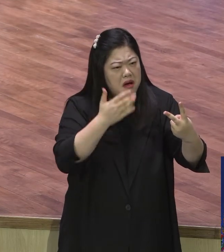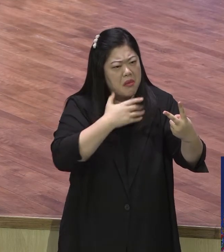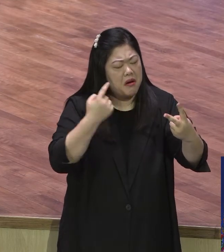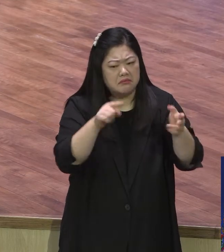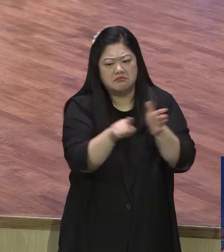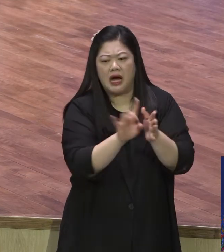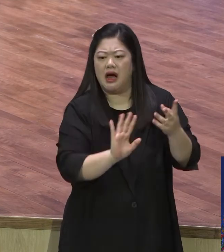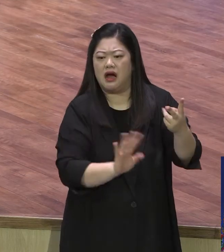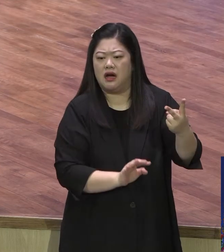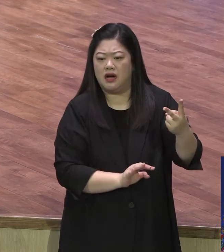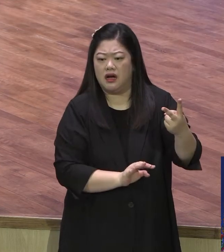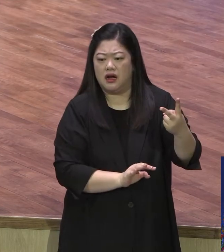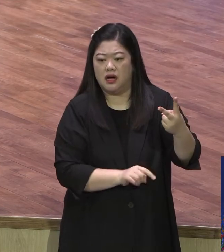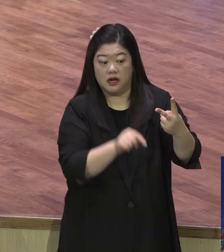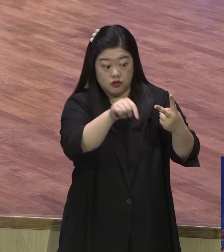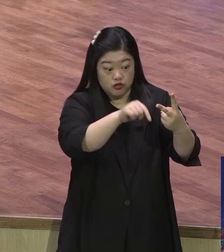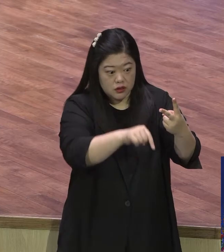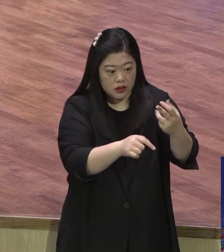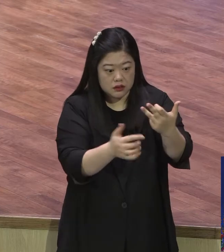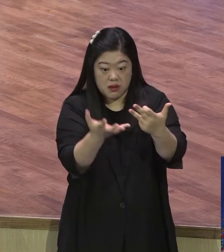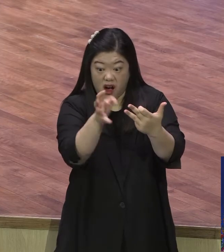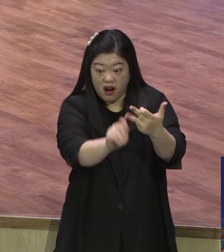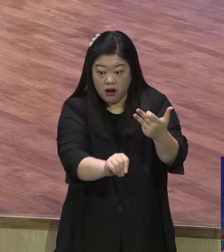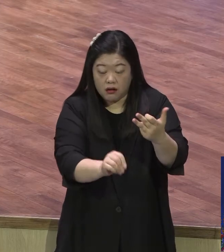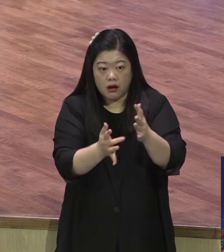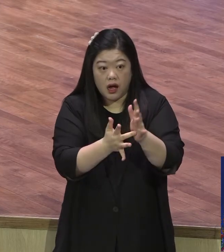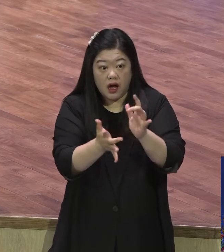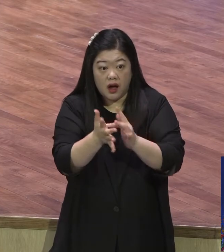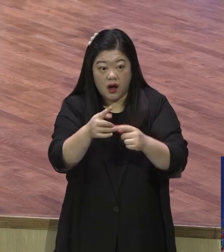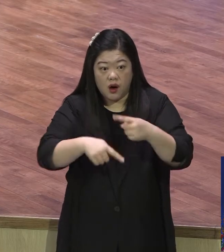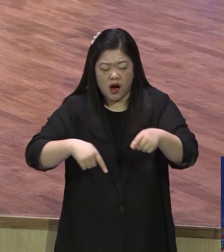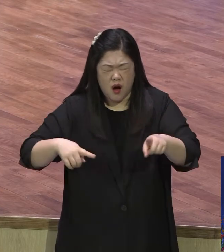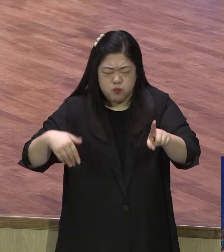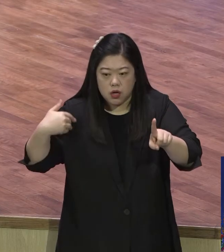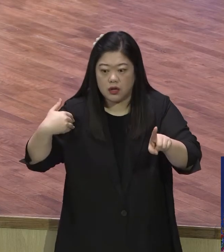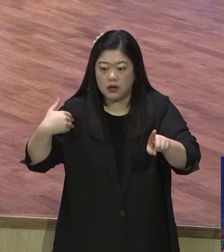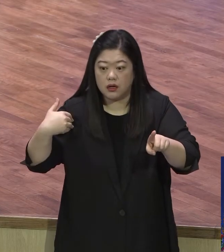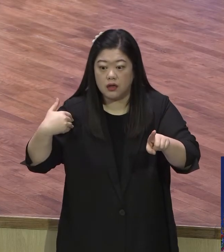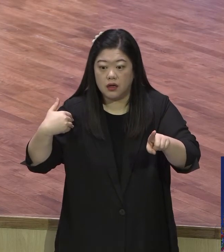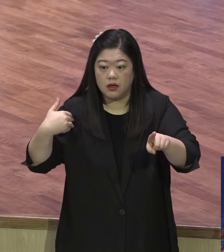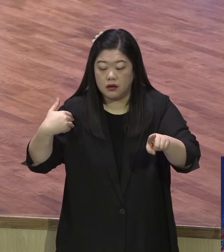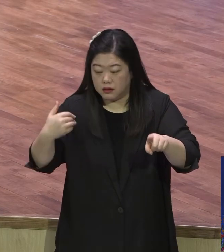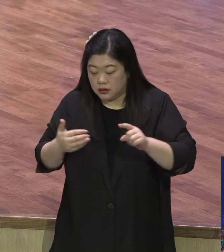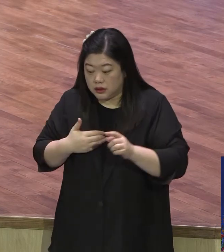이 완전 보금 오직 보금 이걸 거의 못 듣고 있어요.